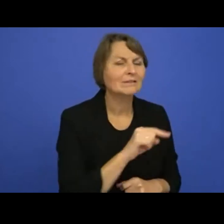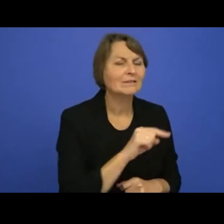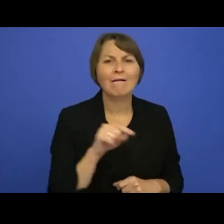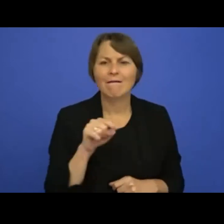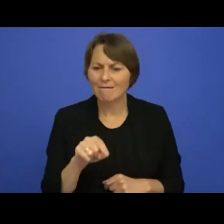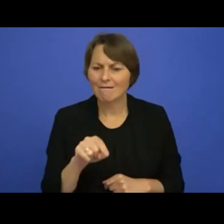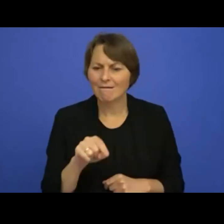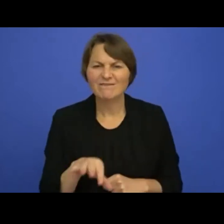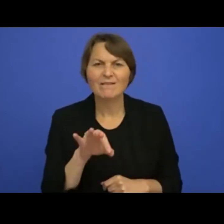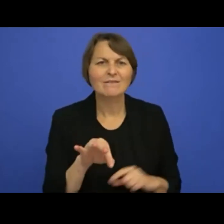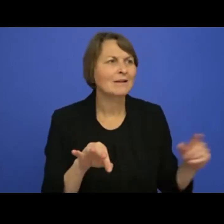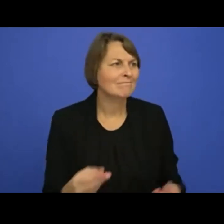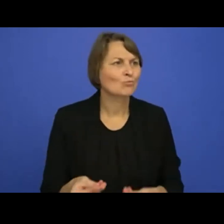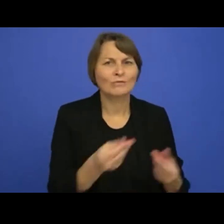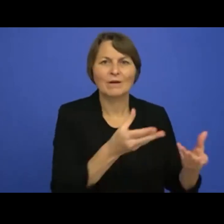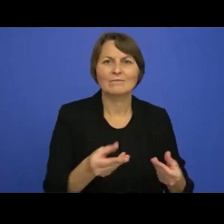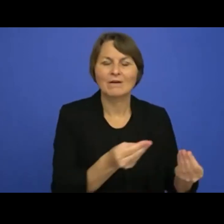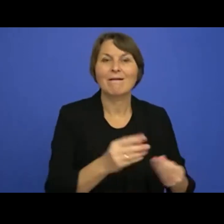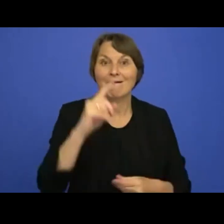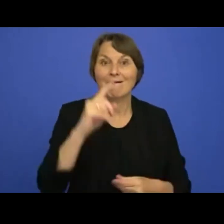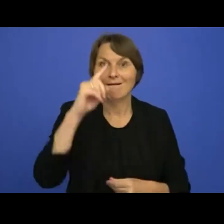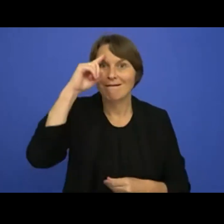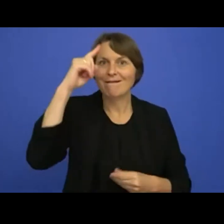développer des solutions innovantes.